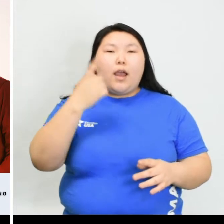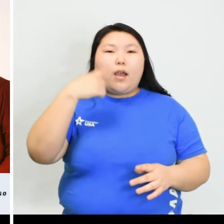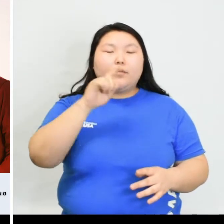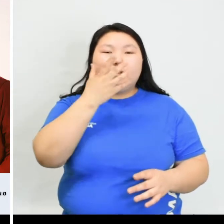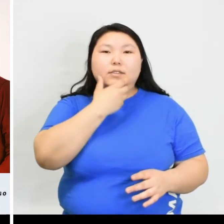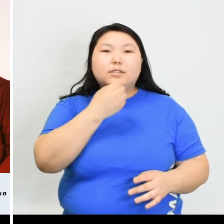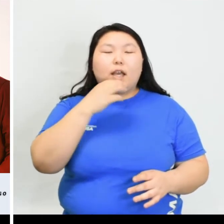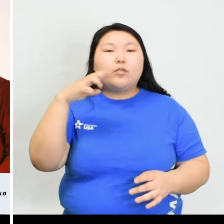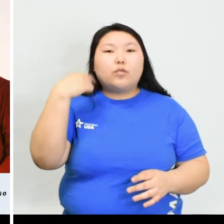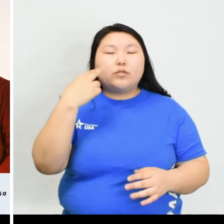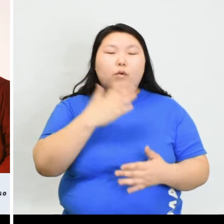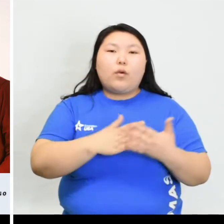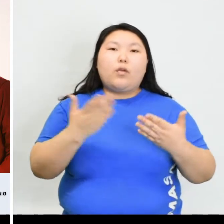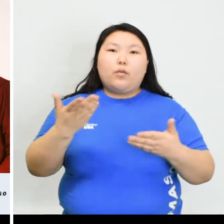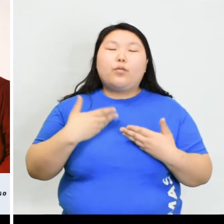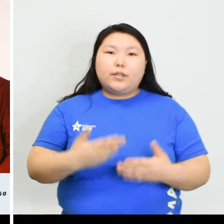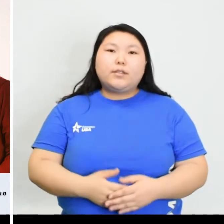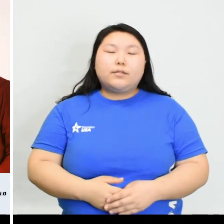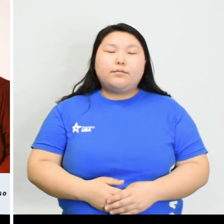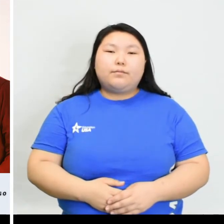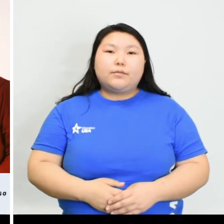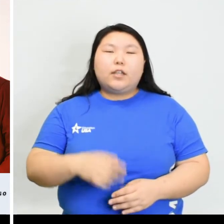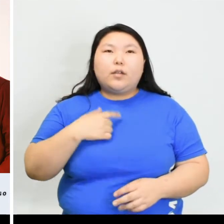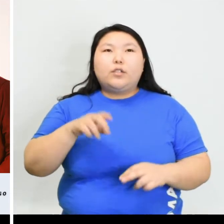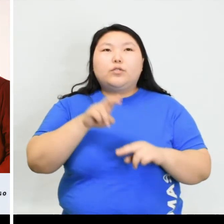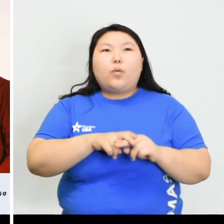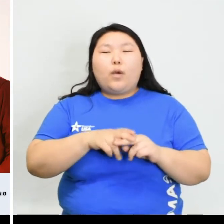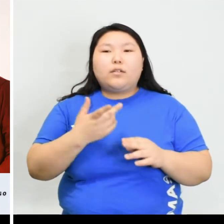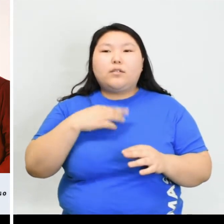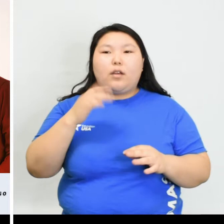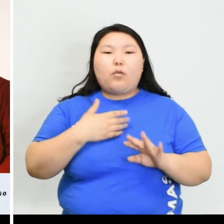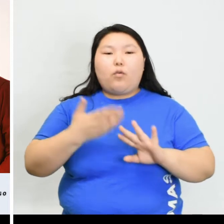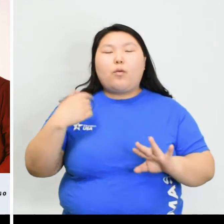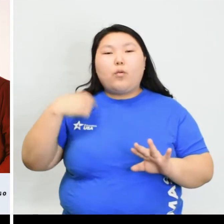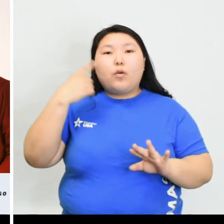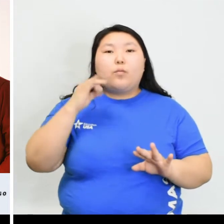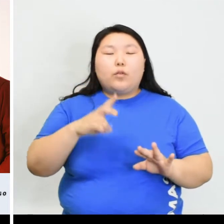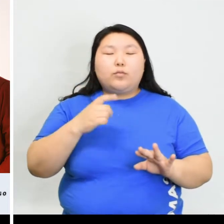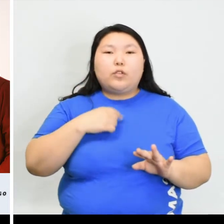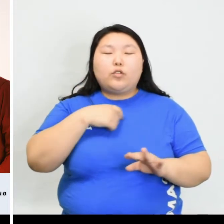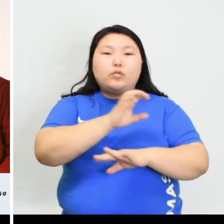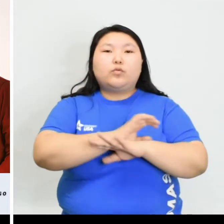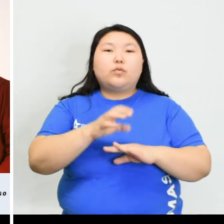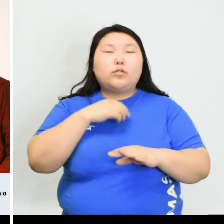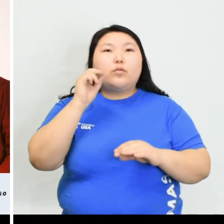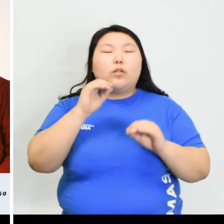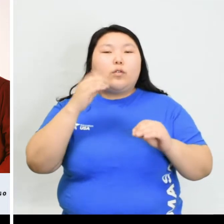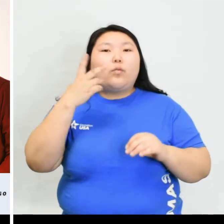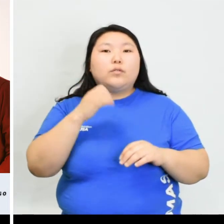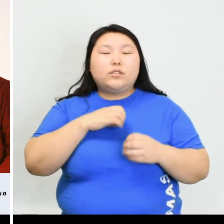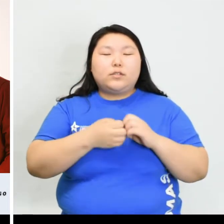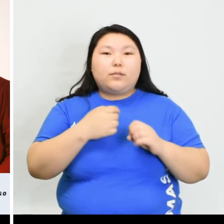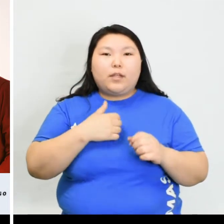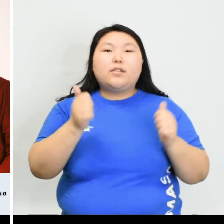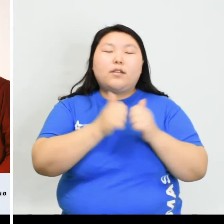хамгийн сайхан мөч дурсамжаас суулцаж суугаал шүү дээ. Яг өнгөрснөө ботход миний сургалтын үеэр хийсэн